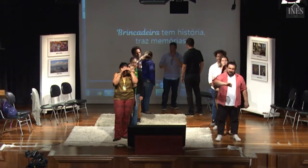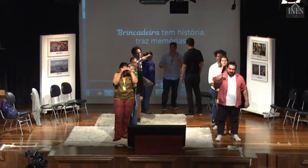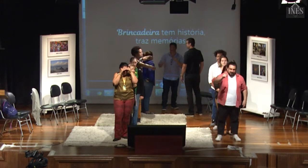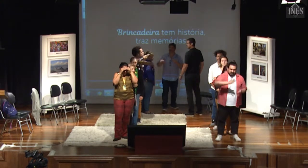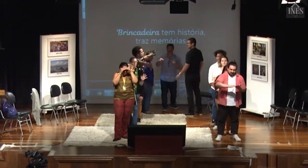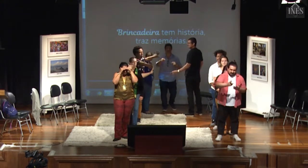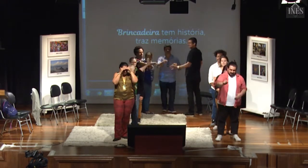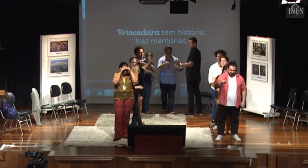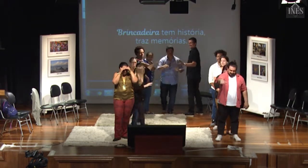Em virtude do Ramon ser